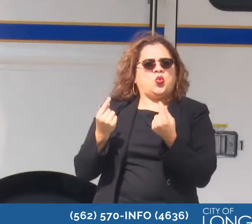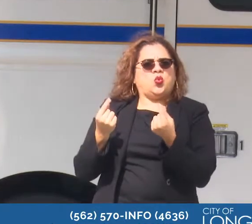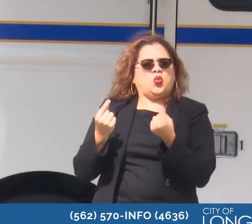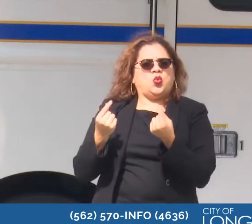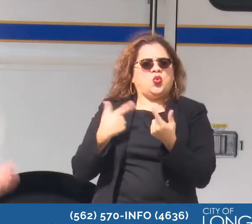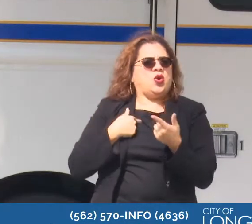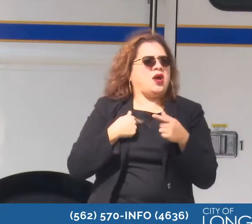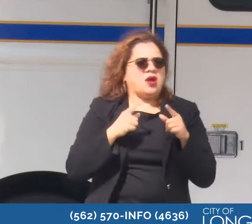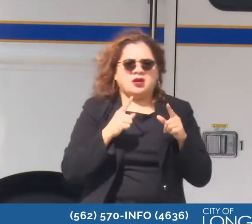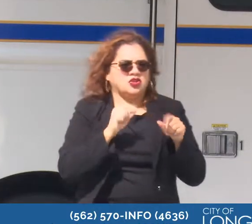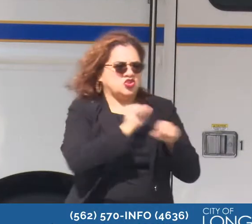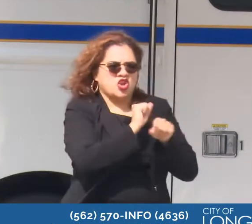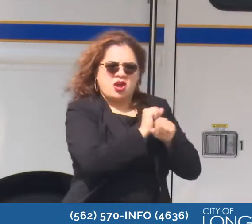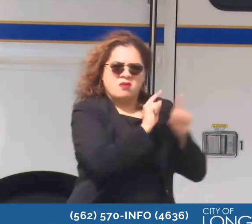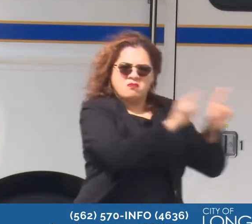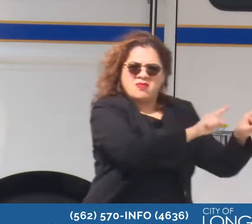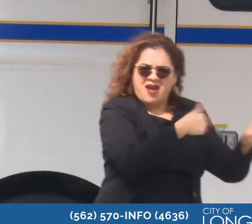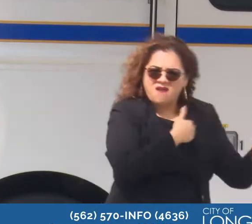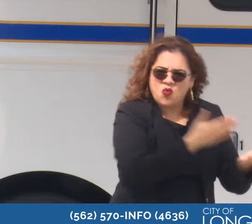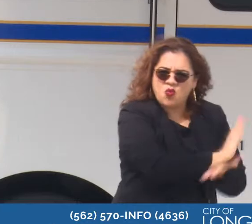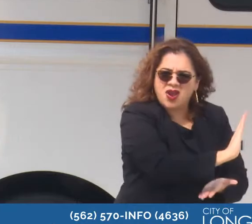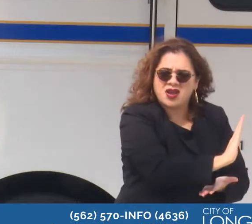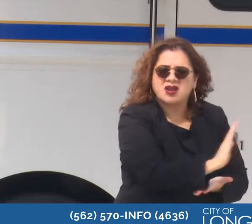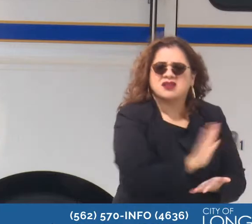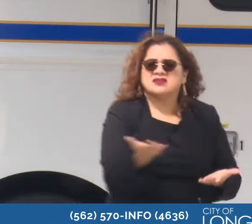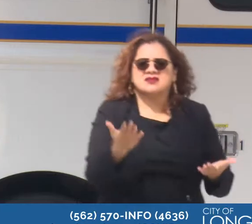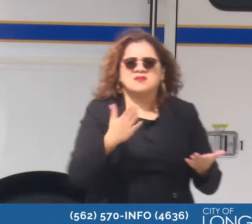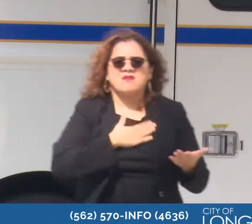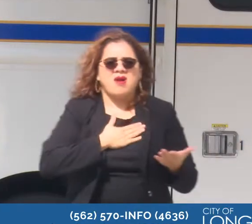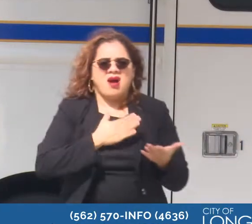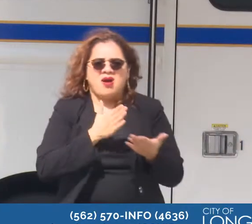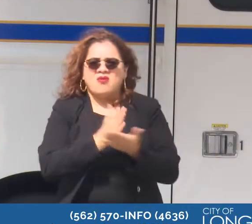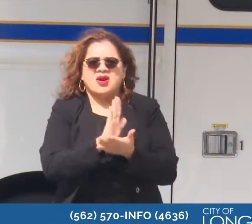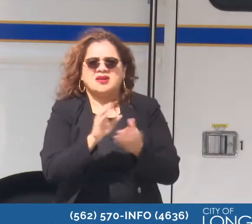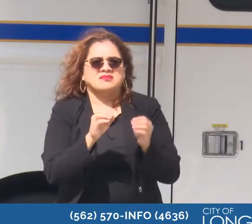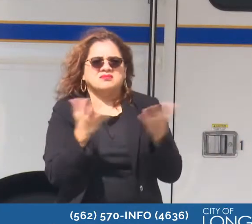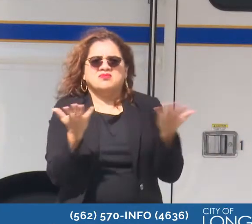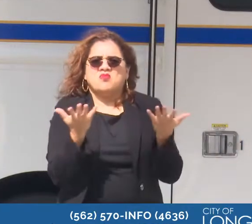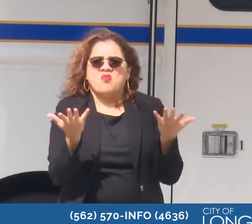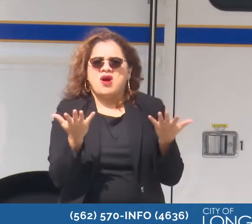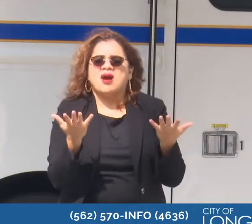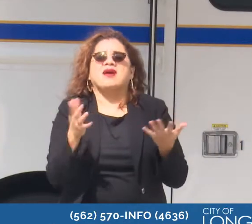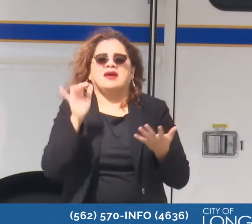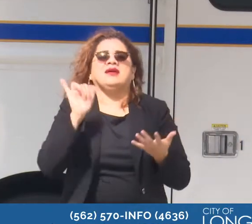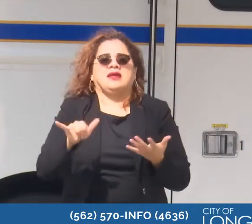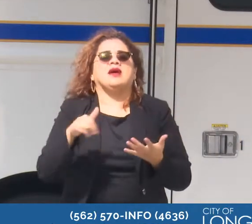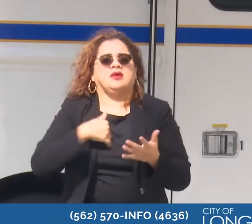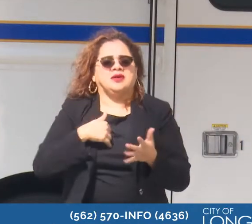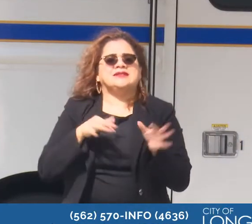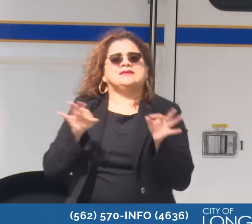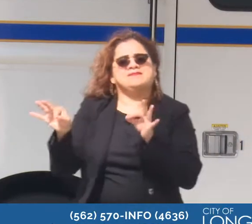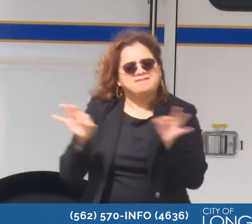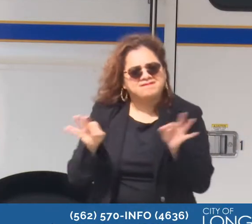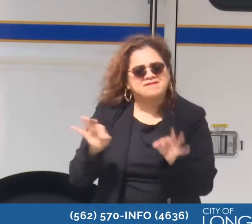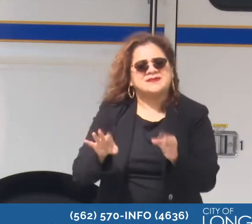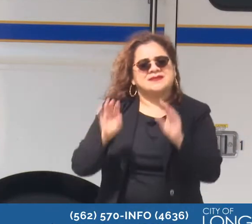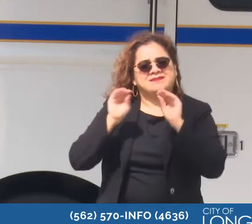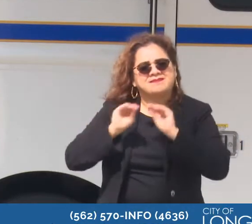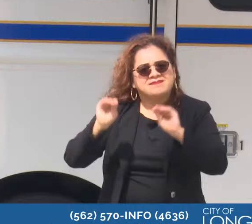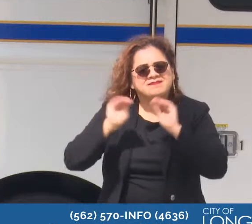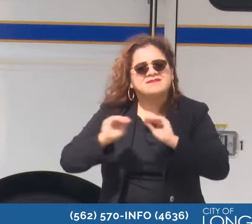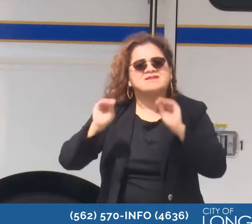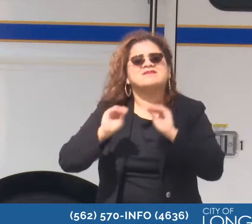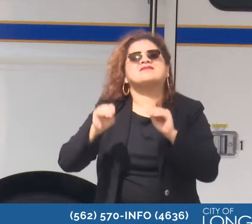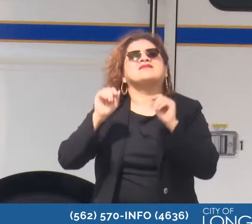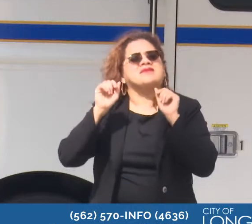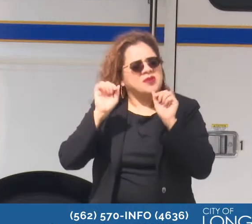en el trabajo? ¿Qué son sus derechos laborales? Pero también queremos que nuestra comunidad sepa sobre qué acceso a cuidado